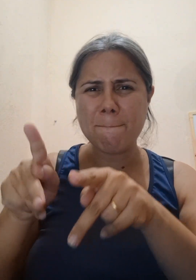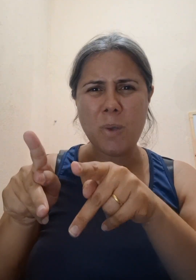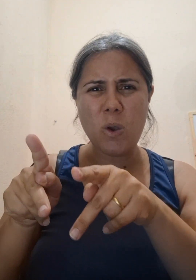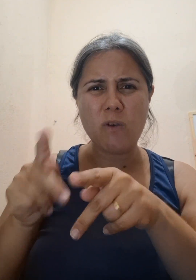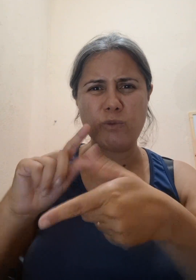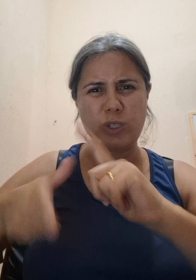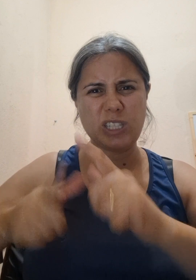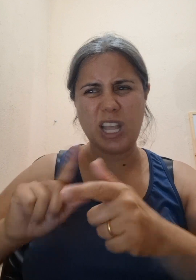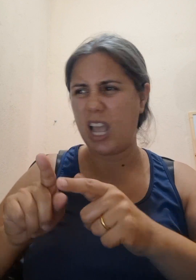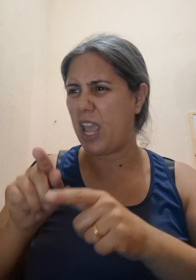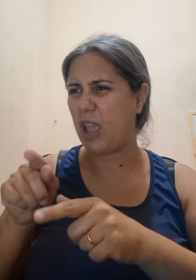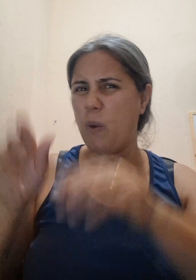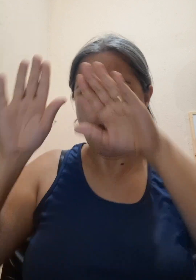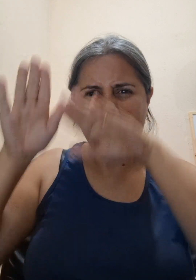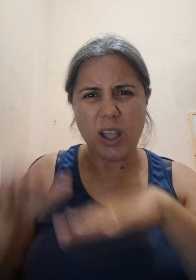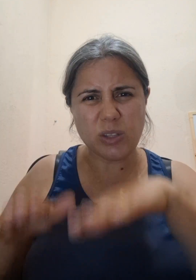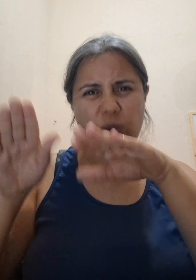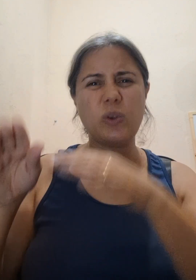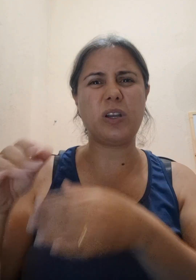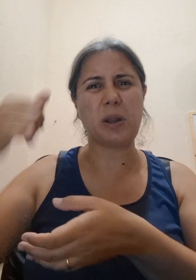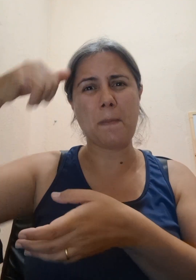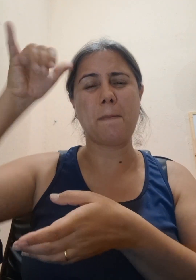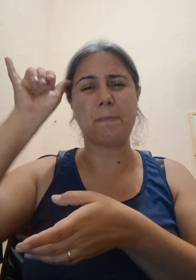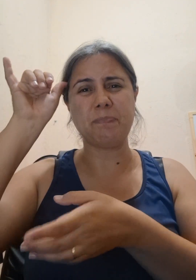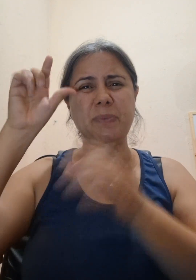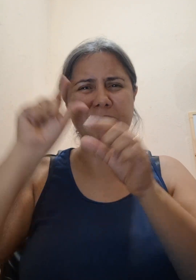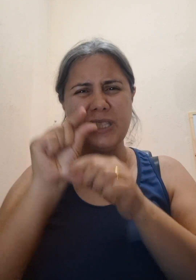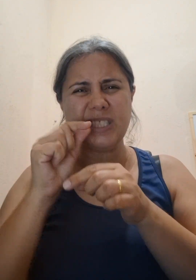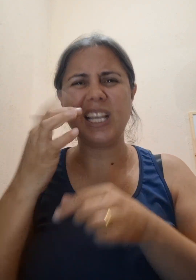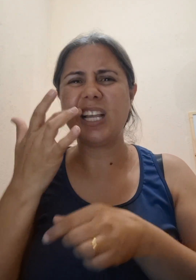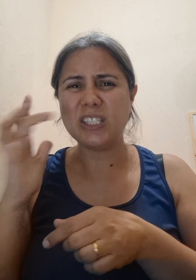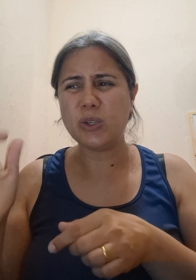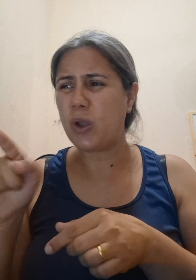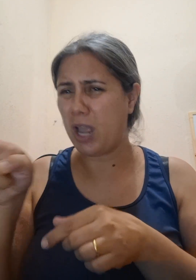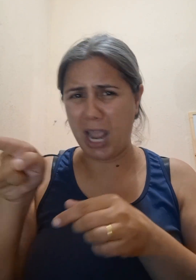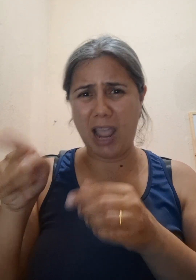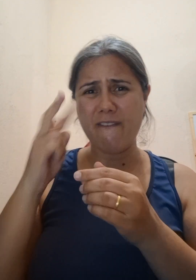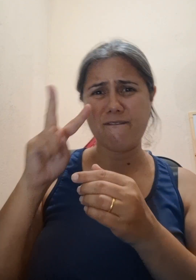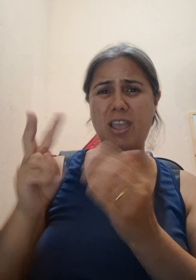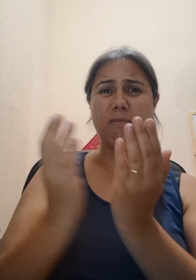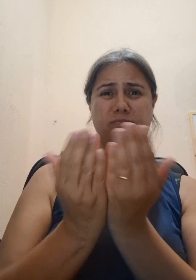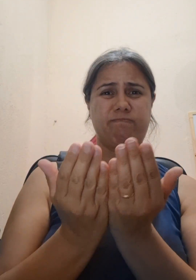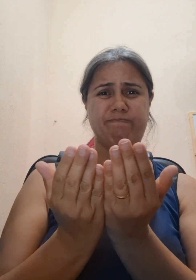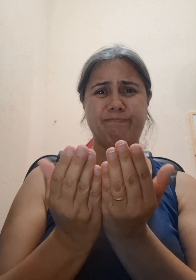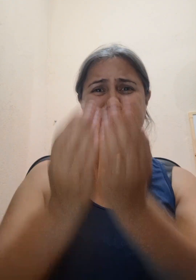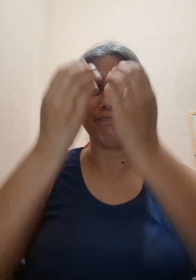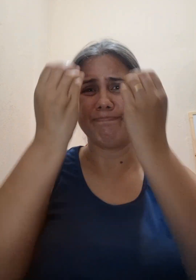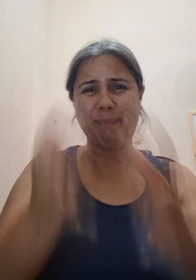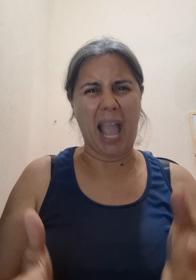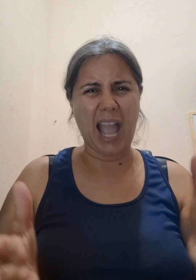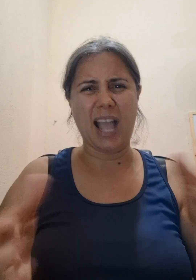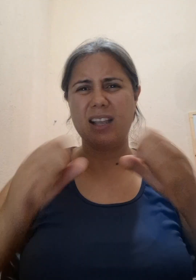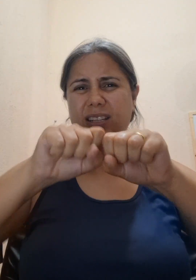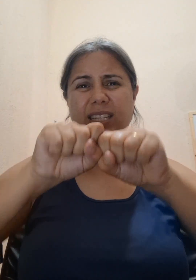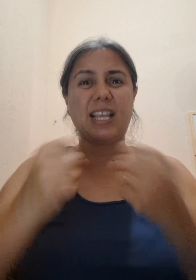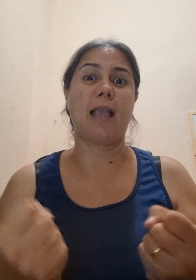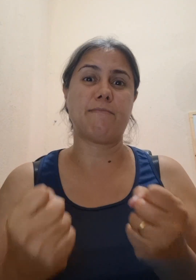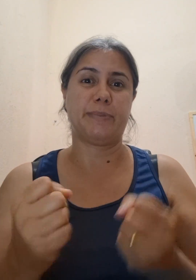Moisés vê o povo de Israel adorando lá o bezerro de ouro, vê e